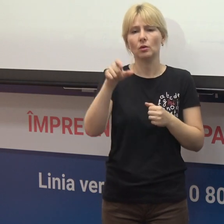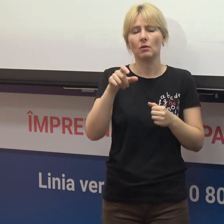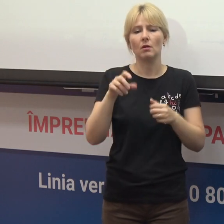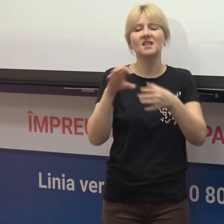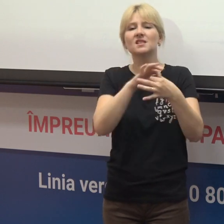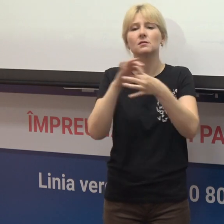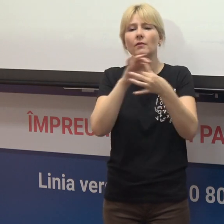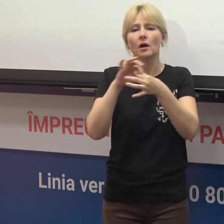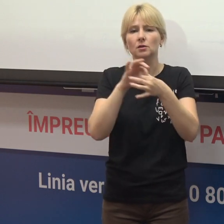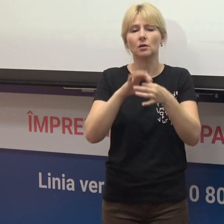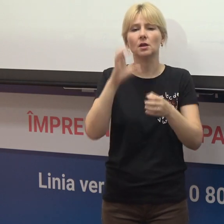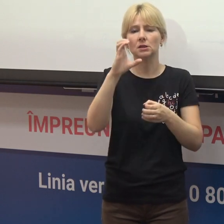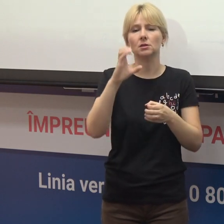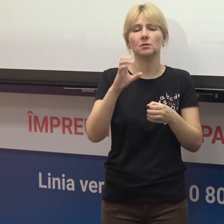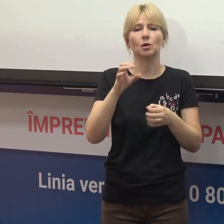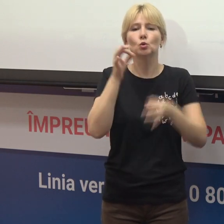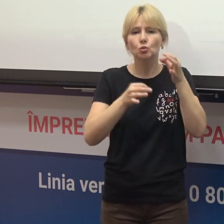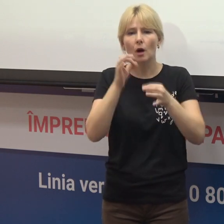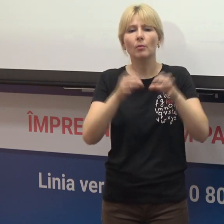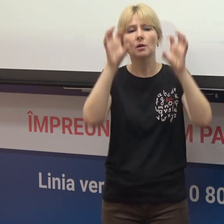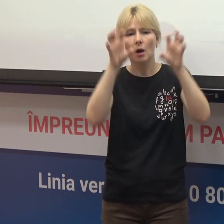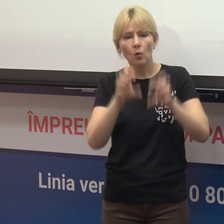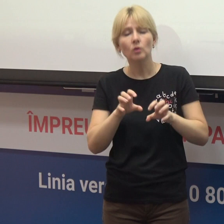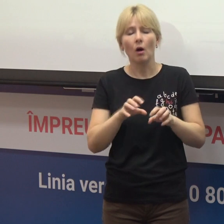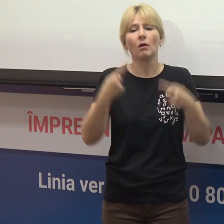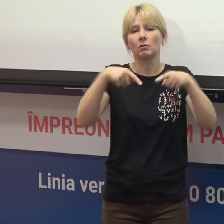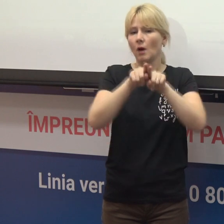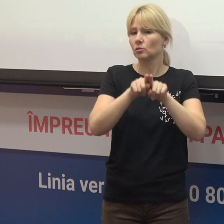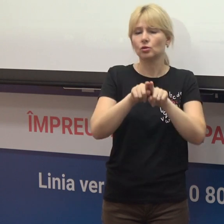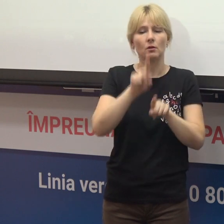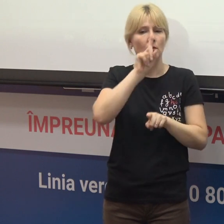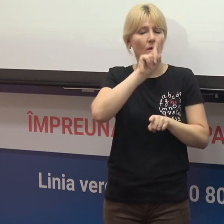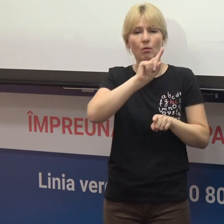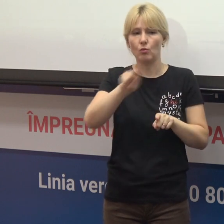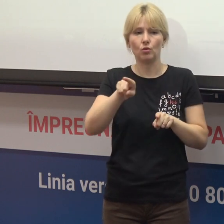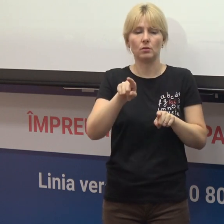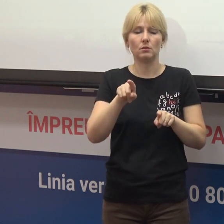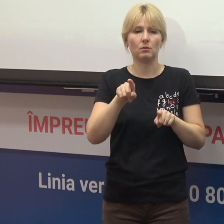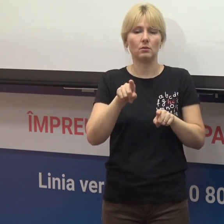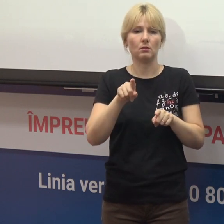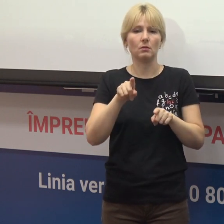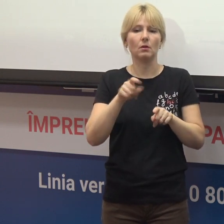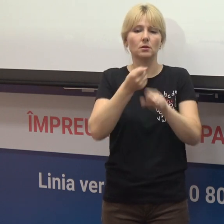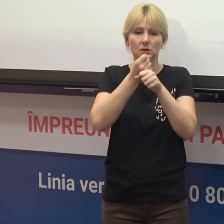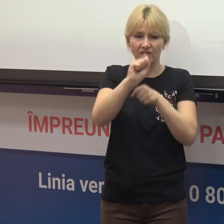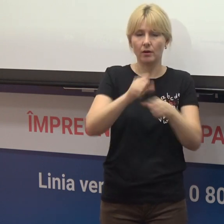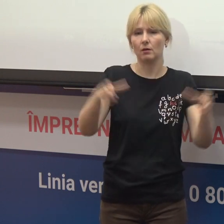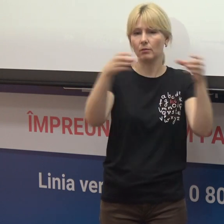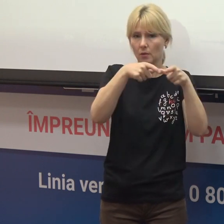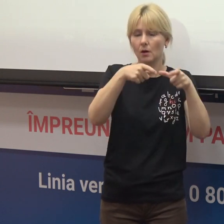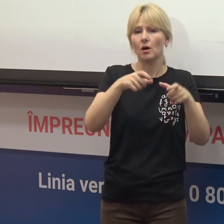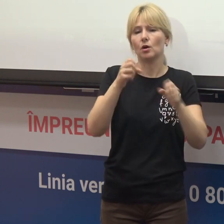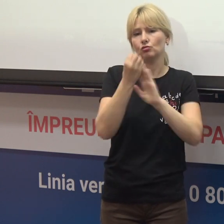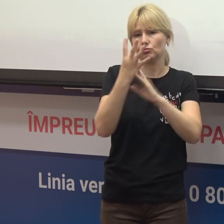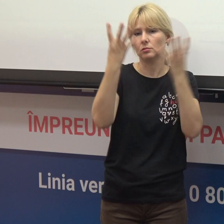prin documente confirmative și, la fel, vă zic, nu vor fi supuși regimului de autoizolare,